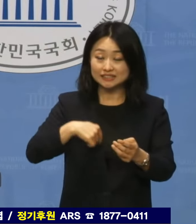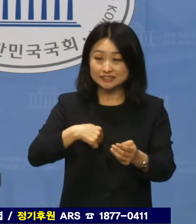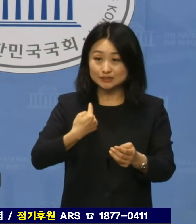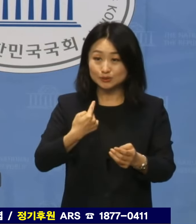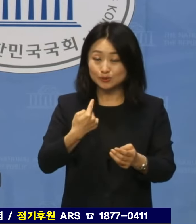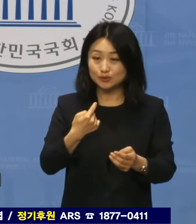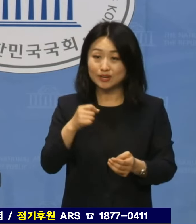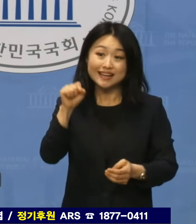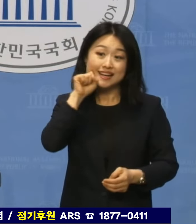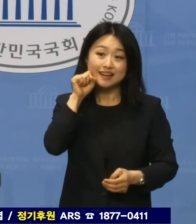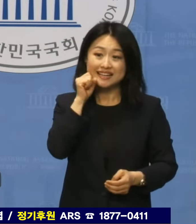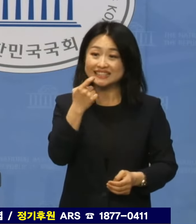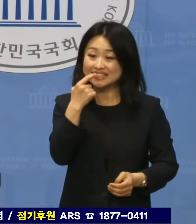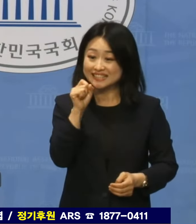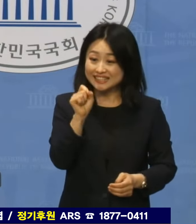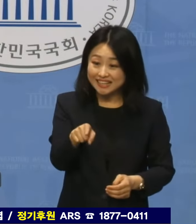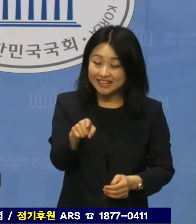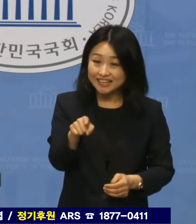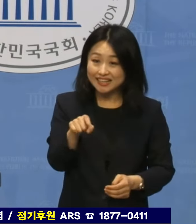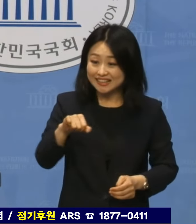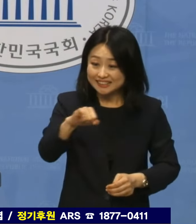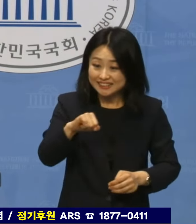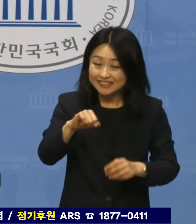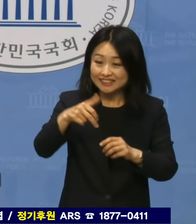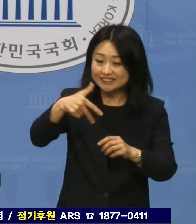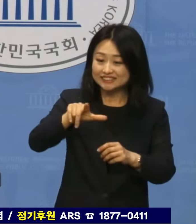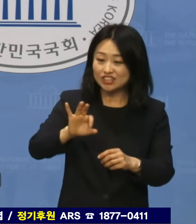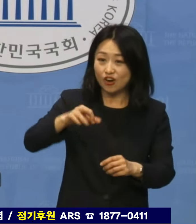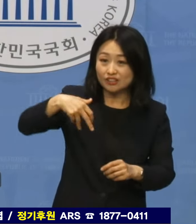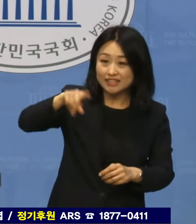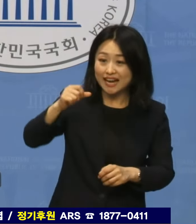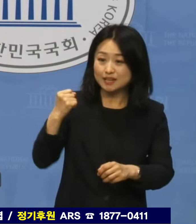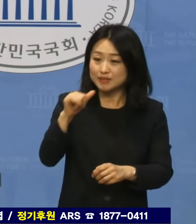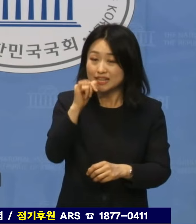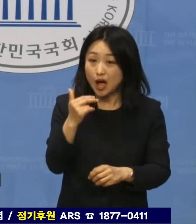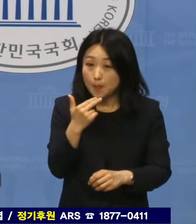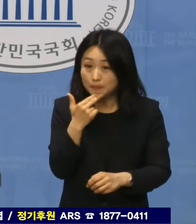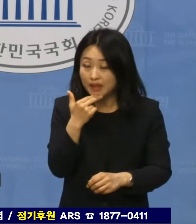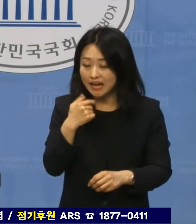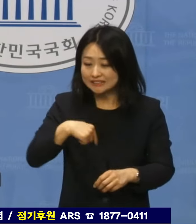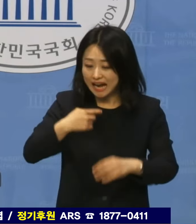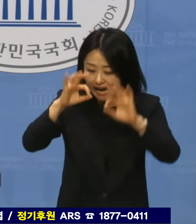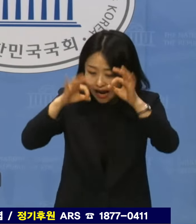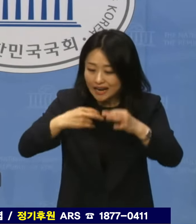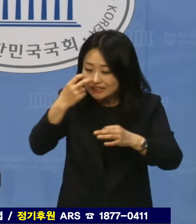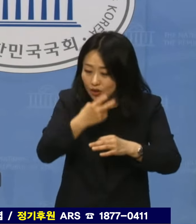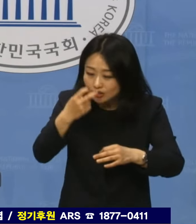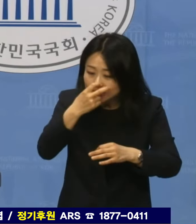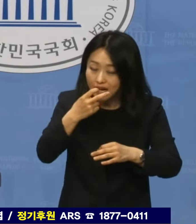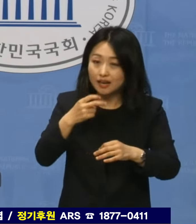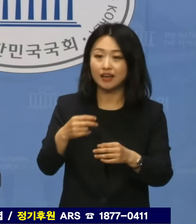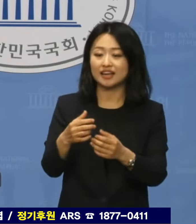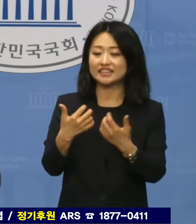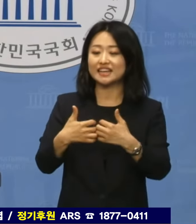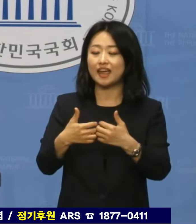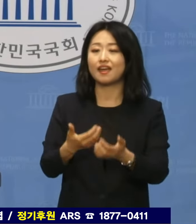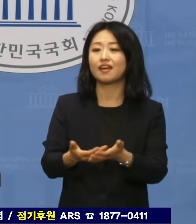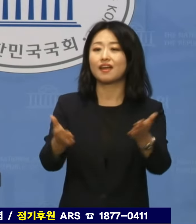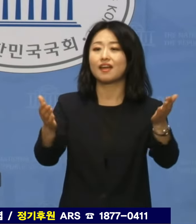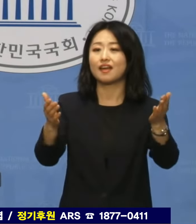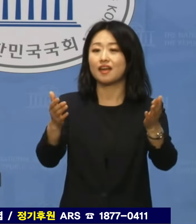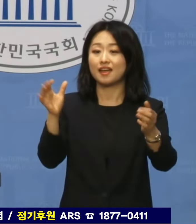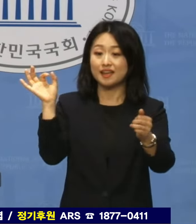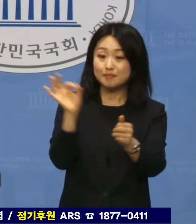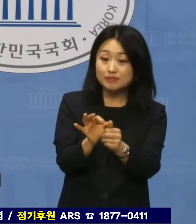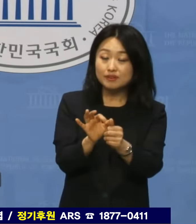진단기를 연령 제한 없이 대구 거주 남성 4천 명에게 무료 배포했다는 겁니다. 이 사업에